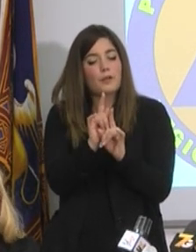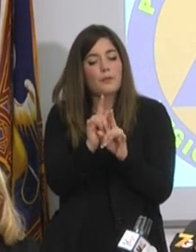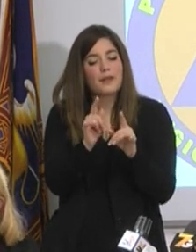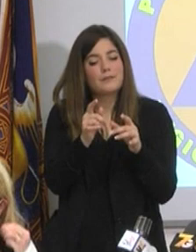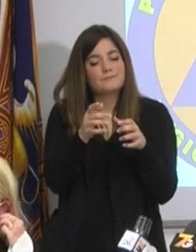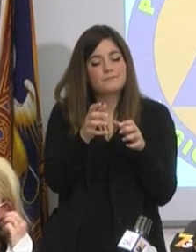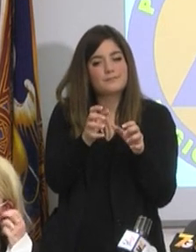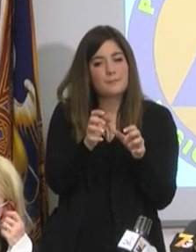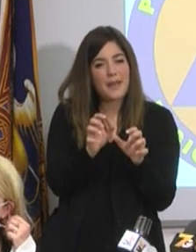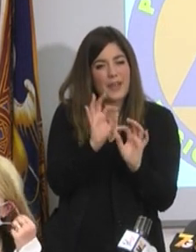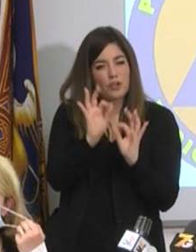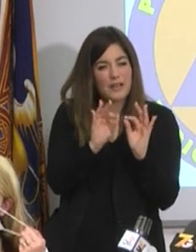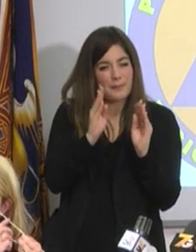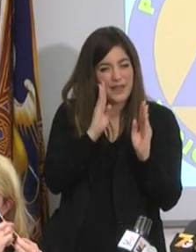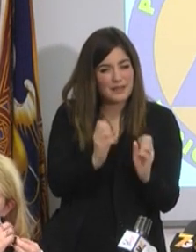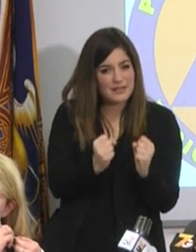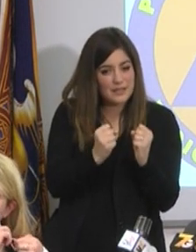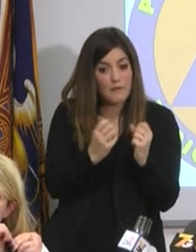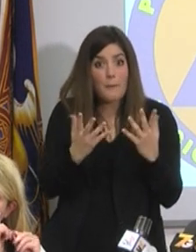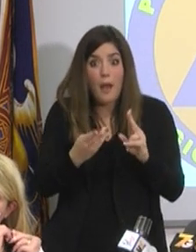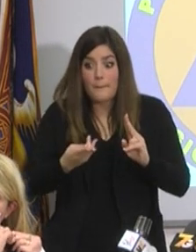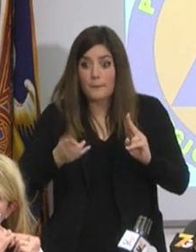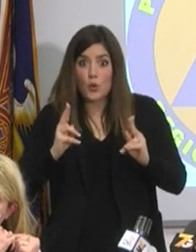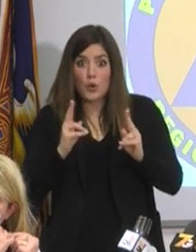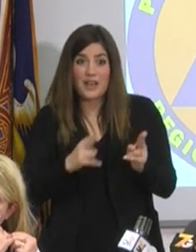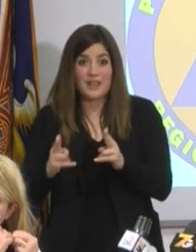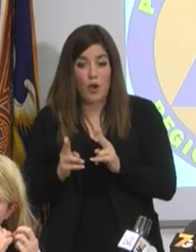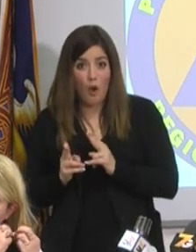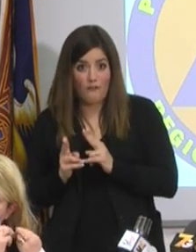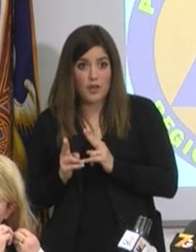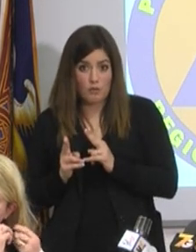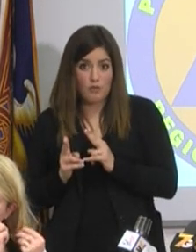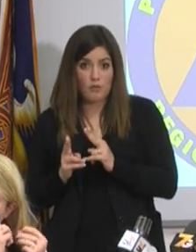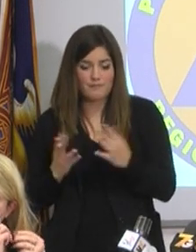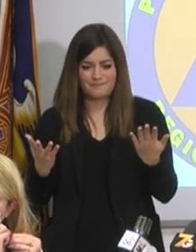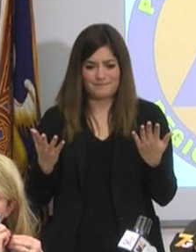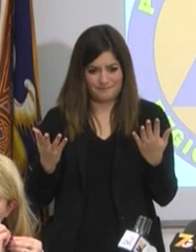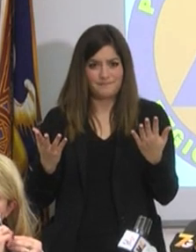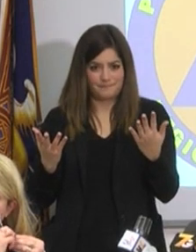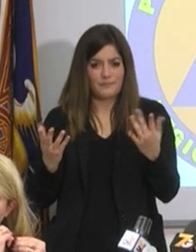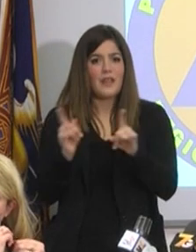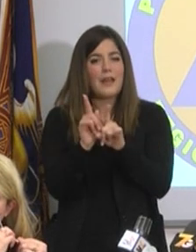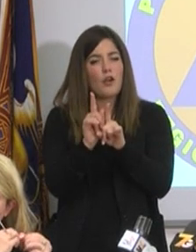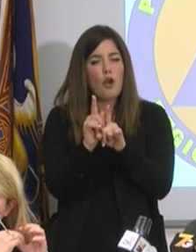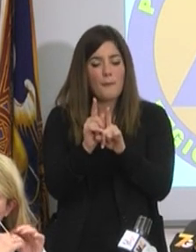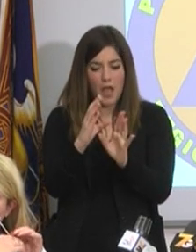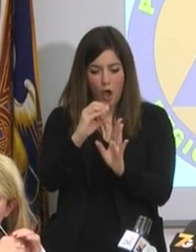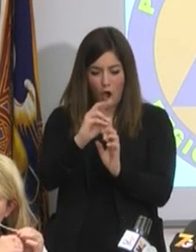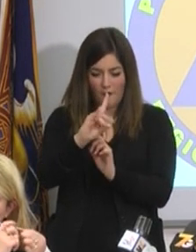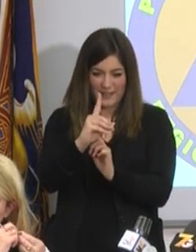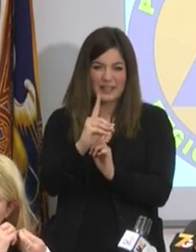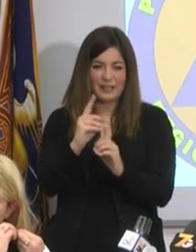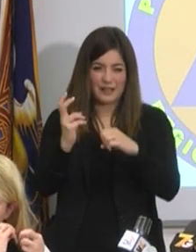caratterizza di più quelle ricoveri questo è incontrovertibile è un po vid che ci dice